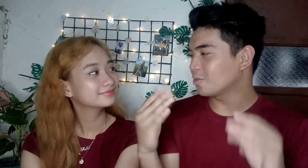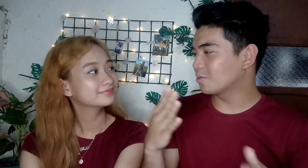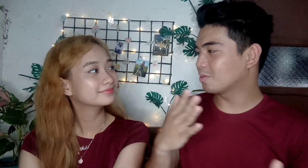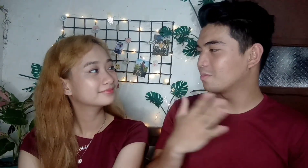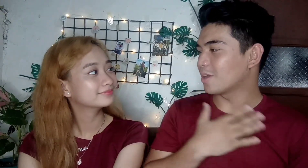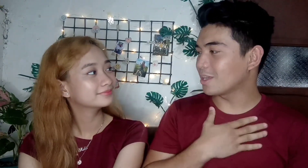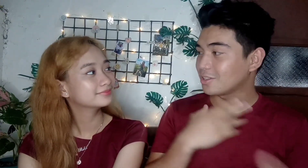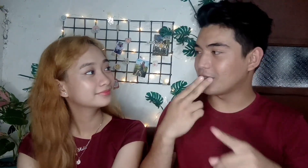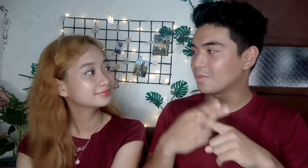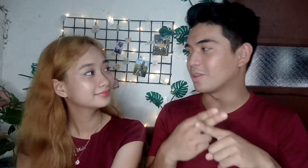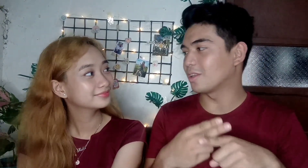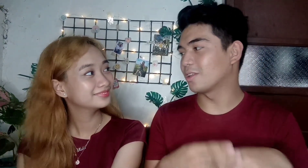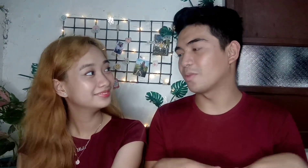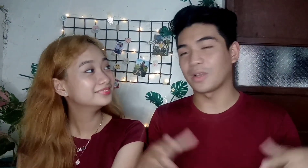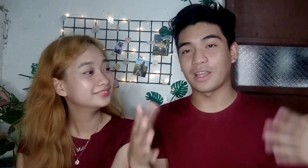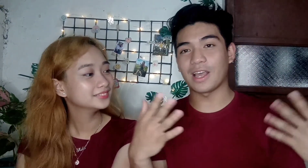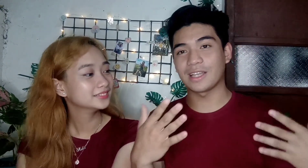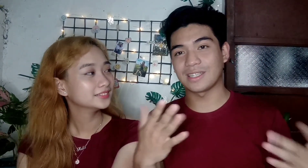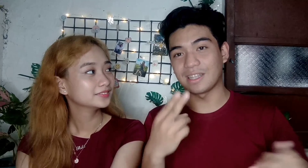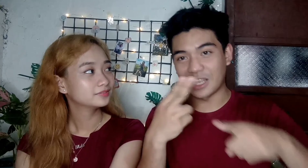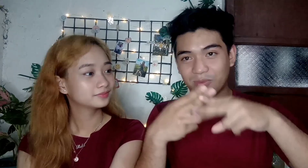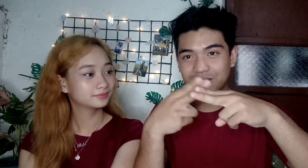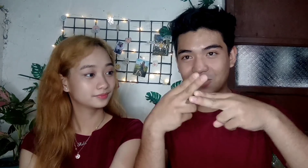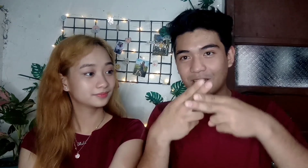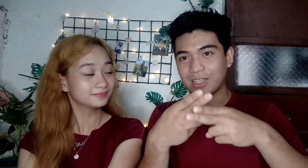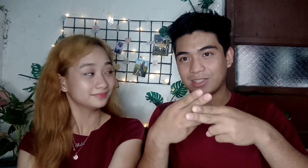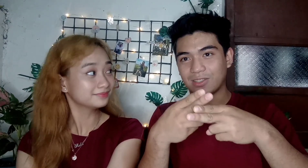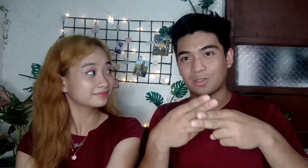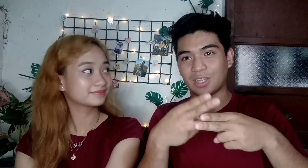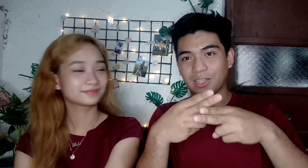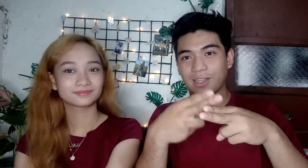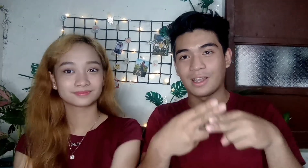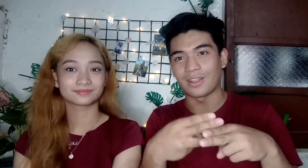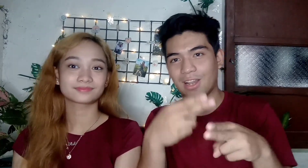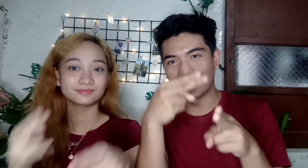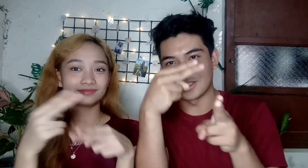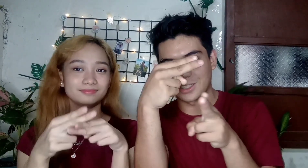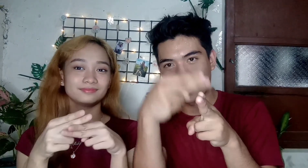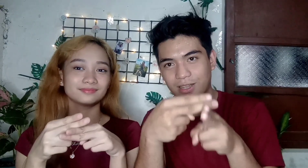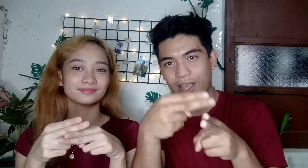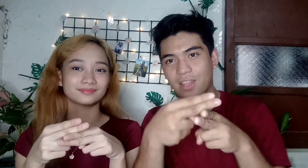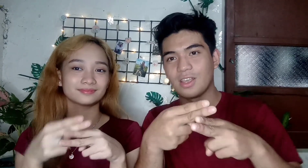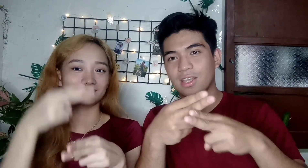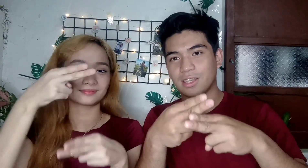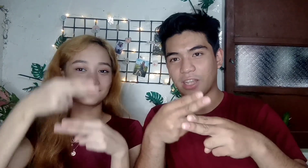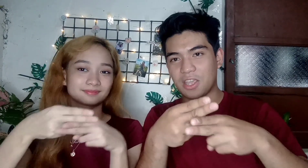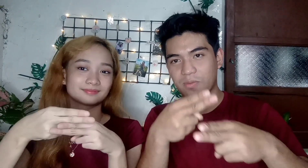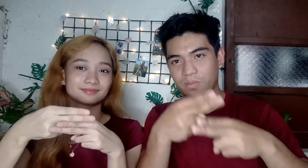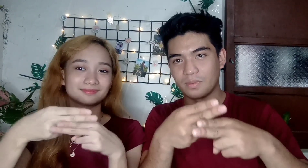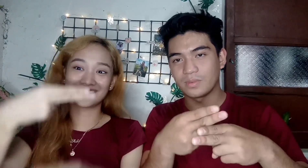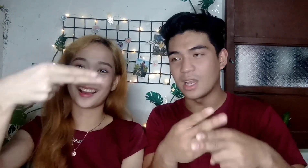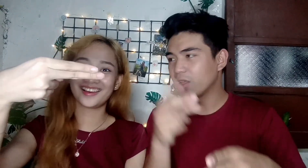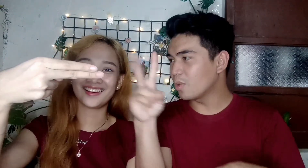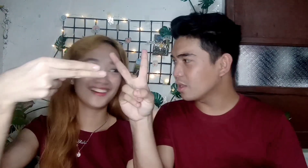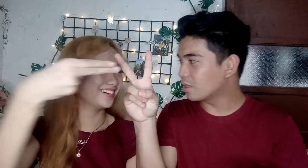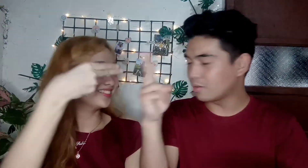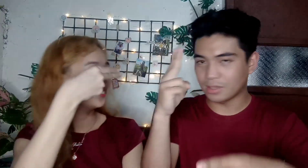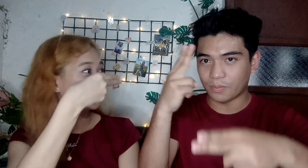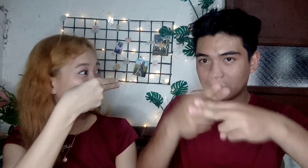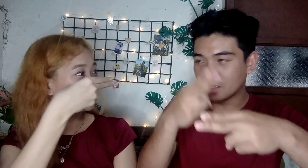yung mind. Pagka sa name kasi to, guys. Unting knowledge lang din. Yeah. Name. Dalawang topic.